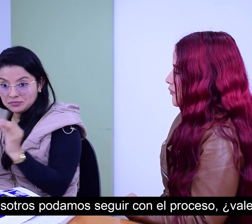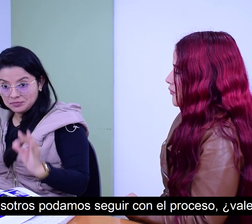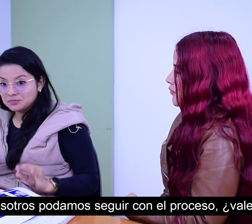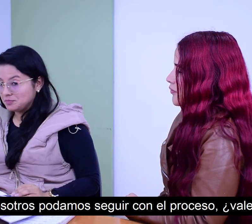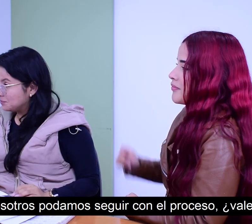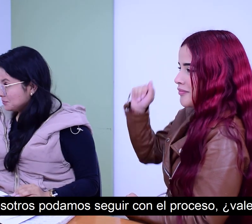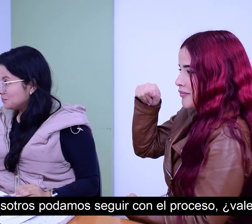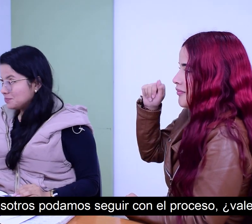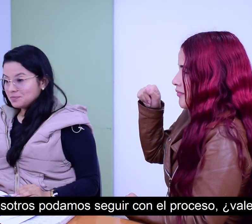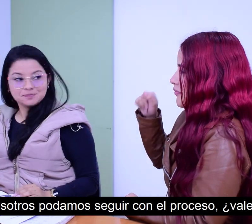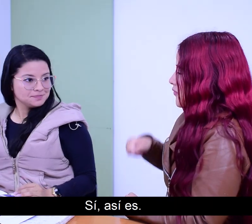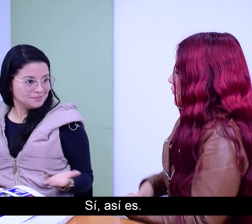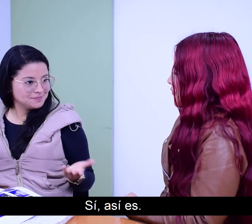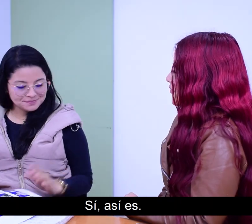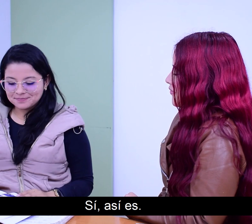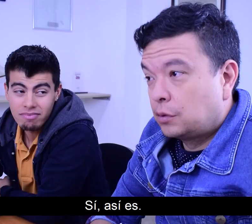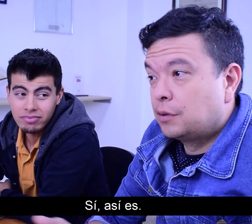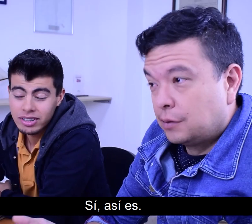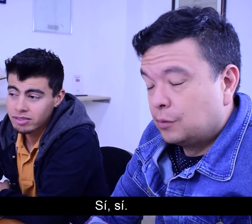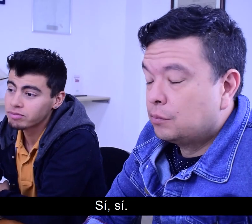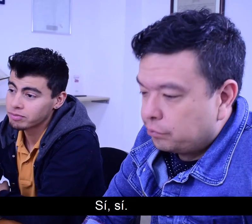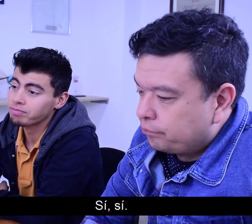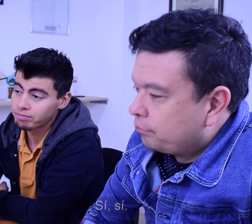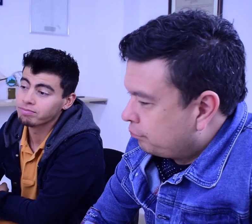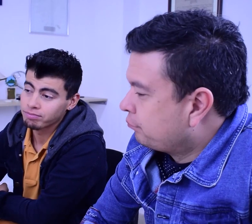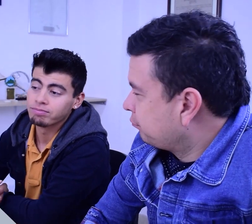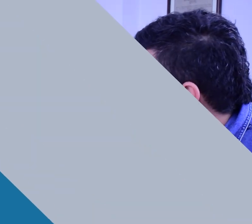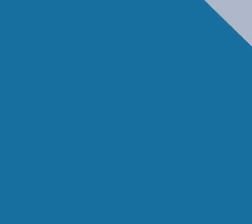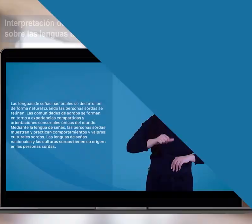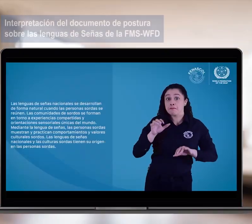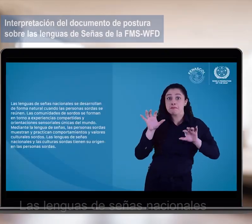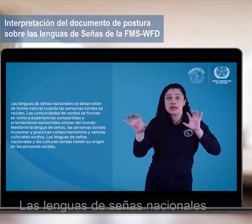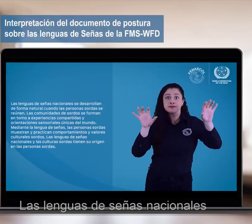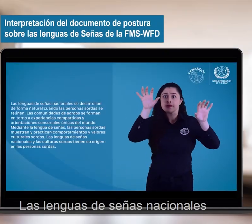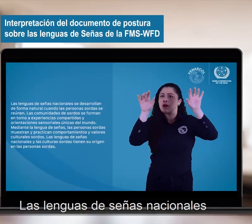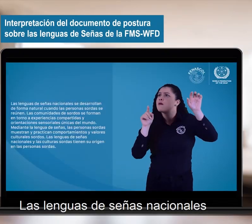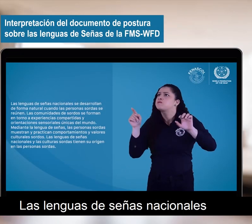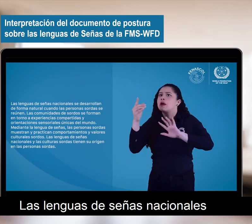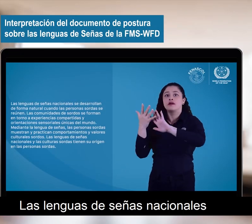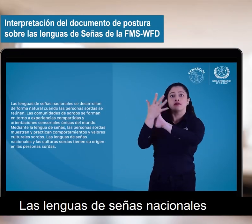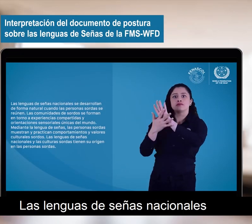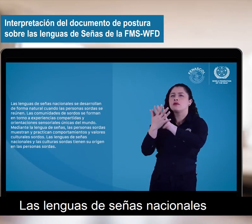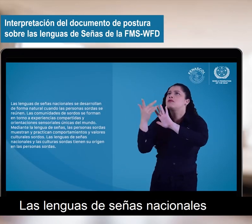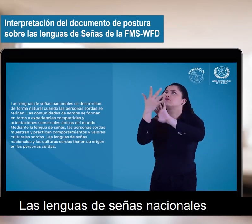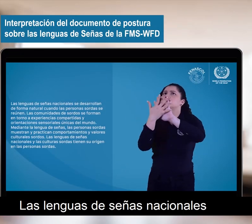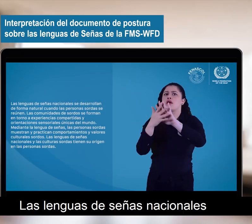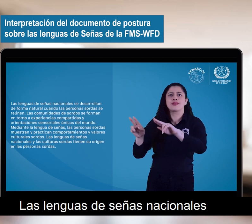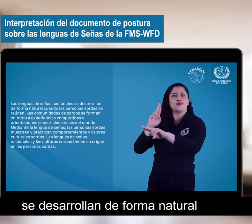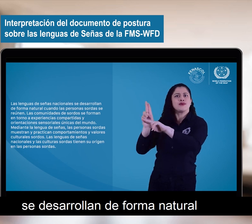proceso, ¿vale? Sí, así es Sí Las lenguas de señas nacionales se